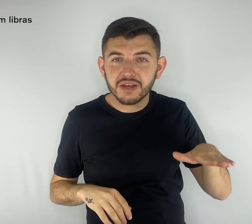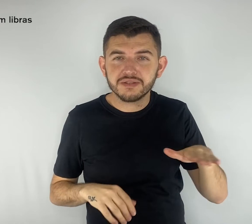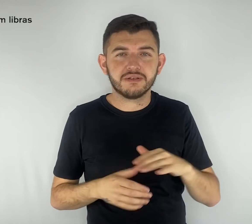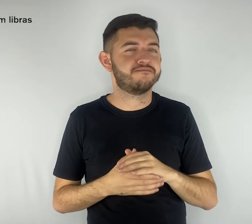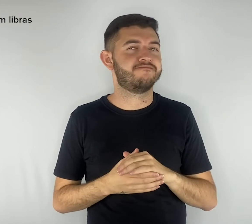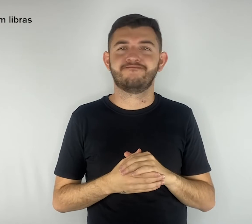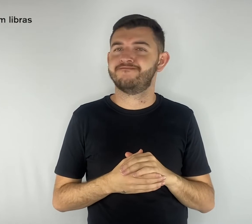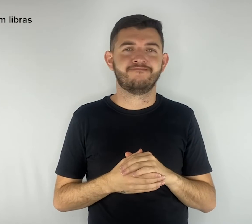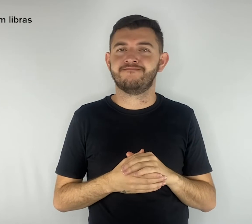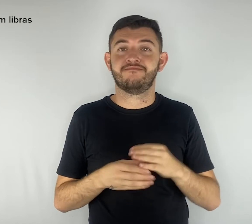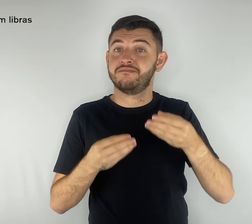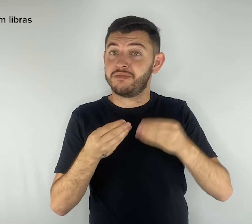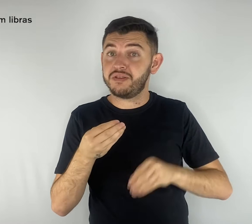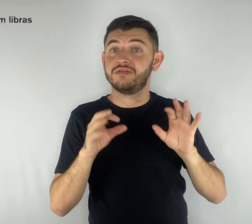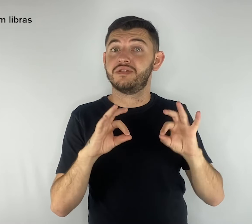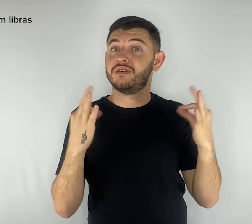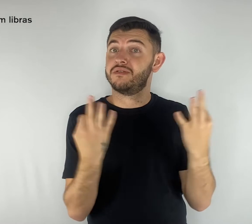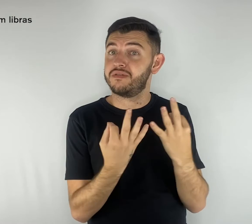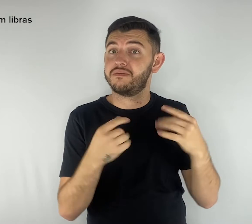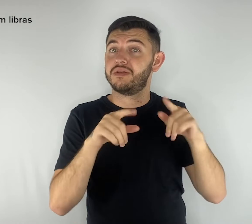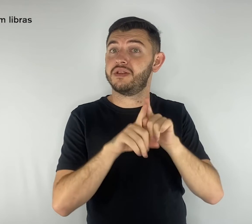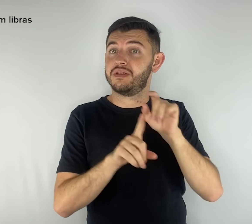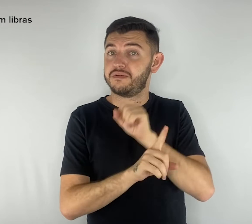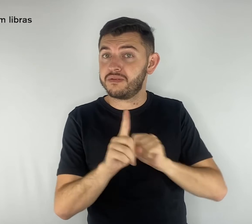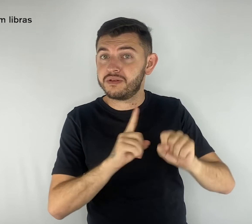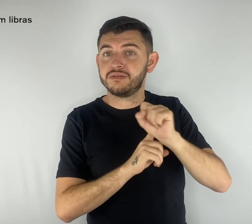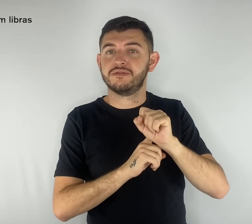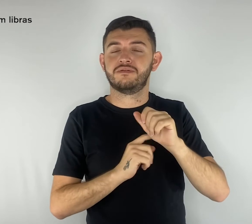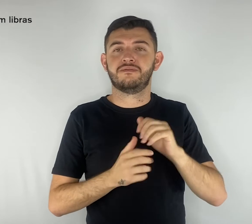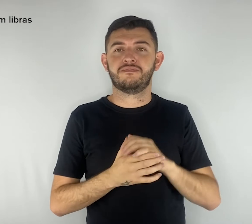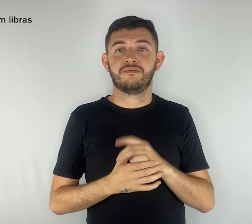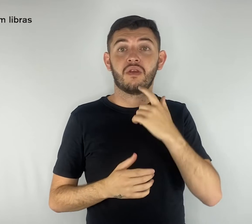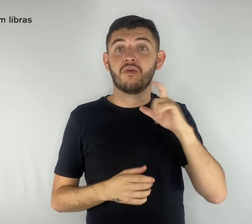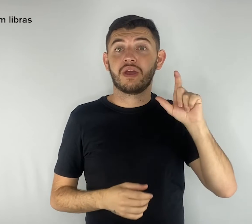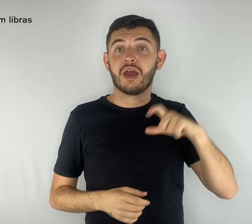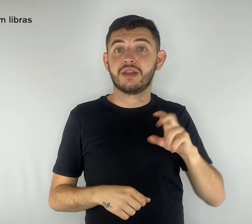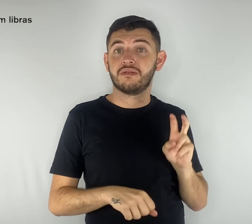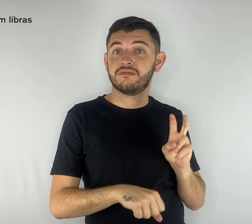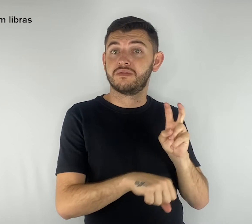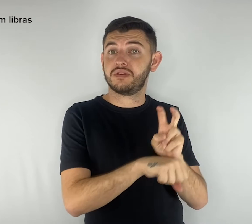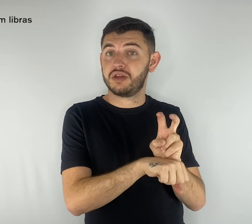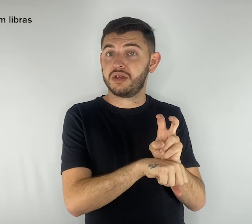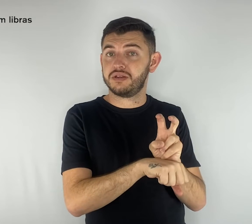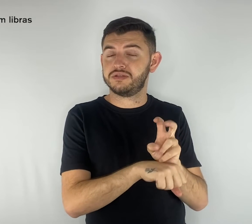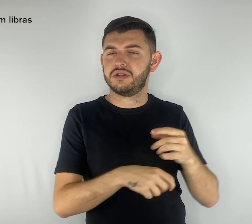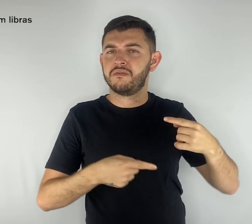crianças, mas também às suas famílias e à sociedade. O cartão creche, política de onde